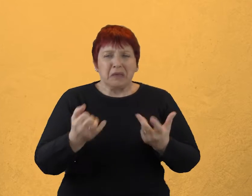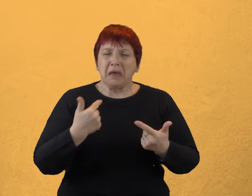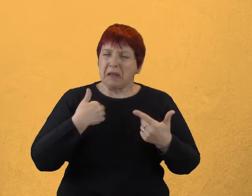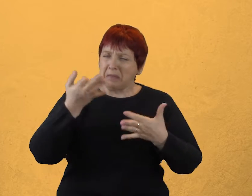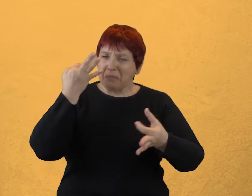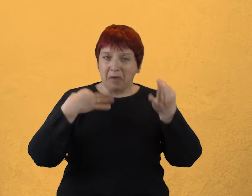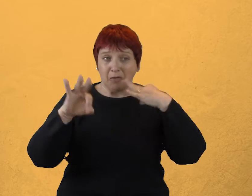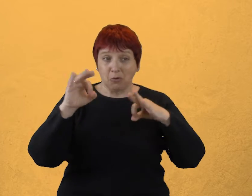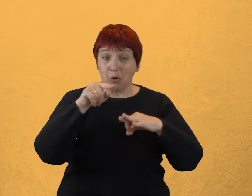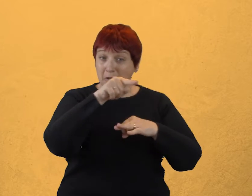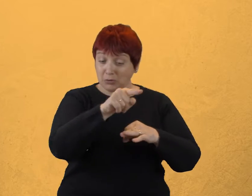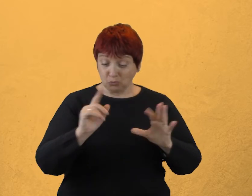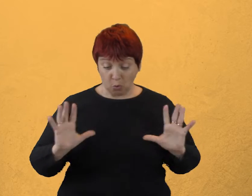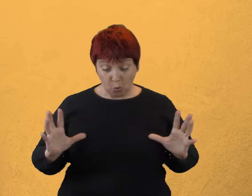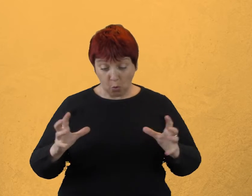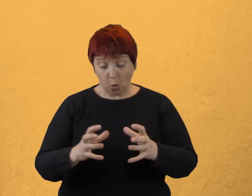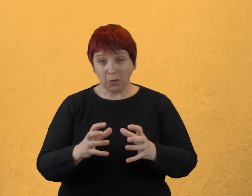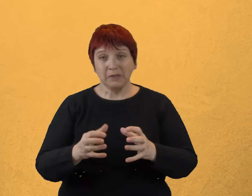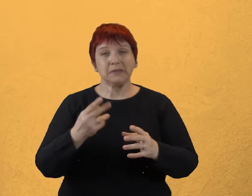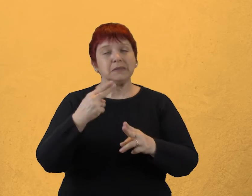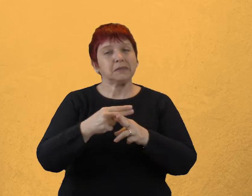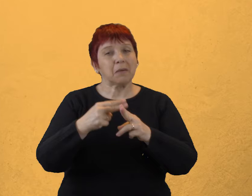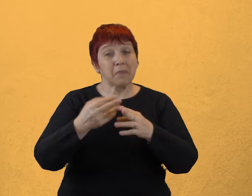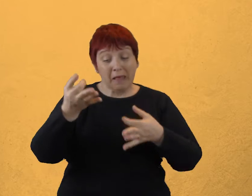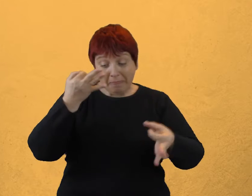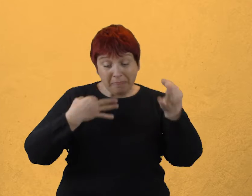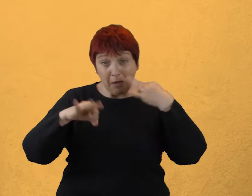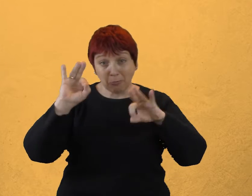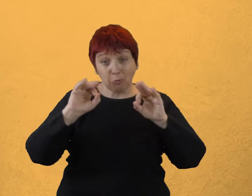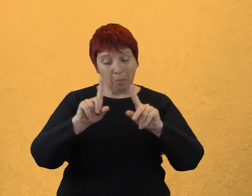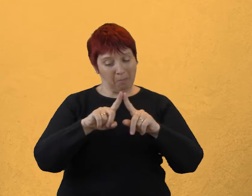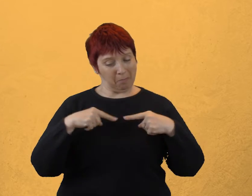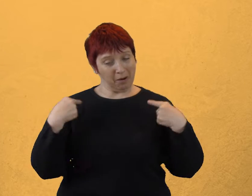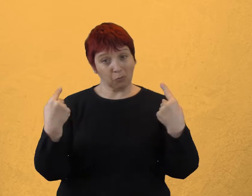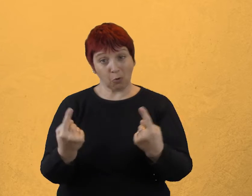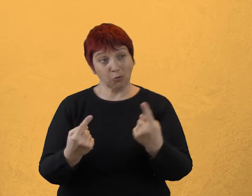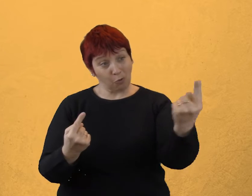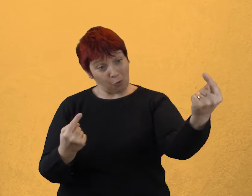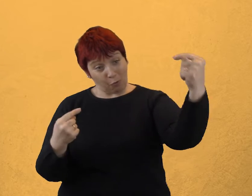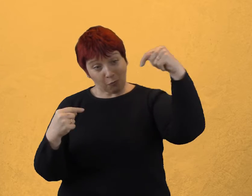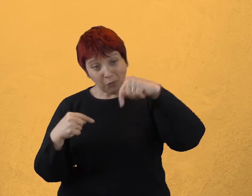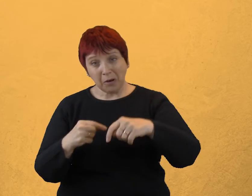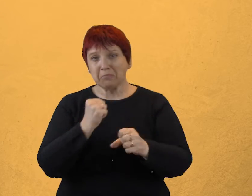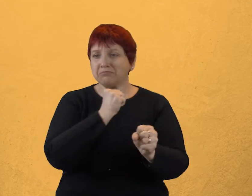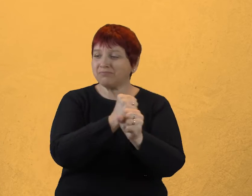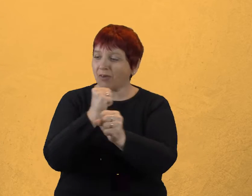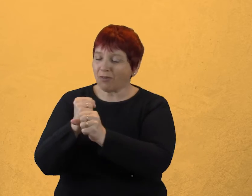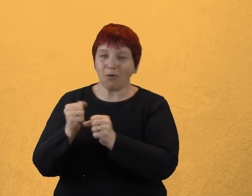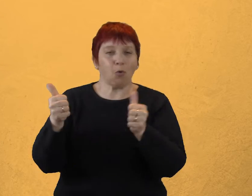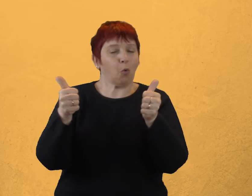joven integra un grupo que se llama Teatro para Todos y vino a trabajar diferentes obras con